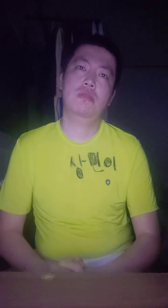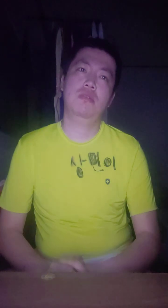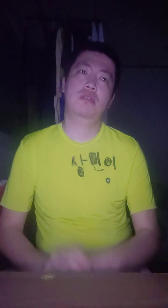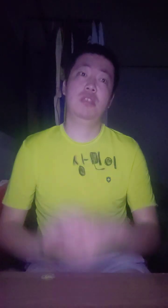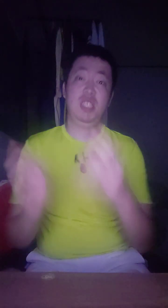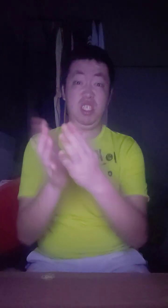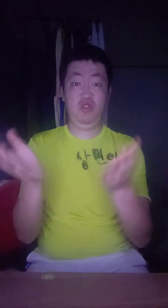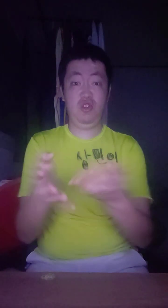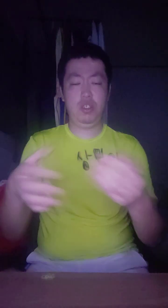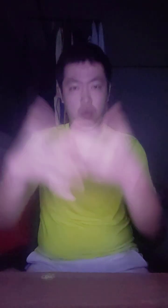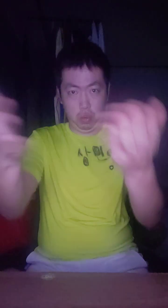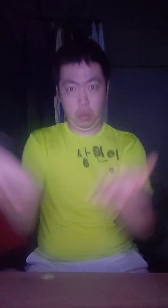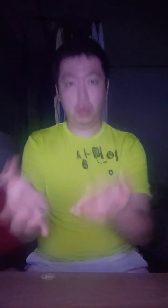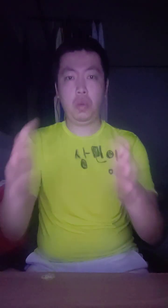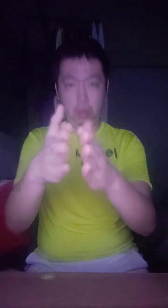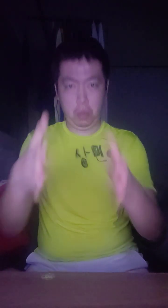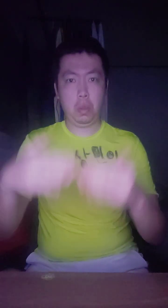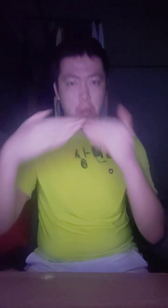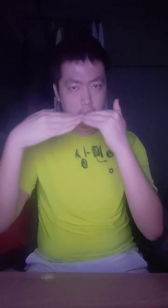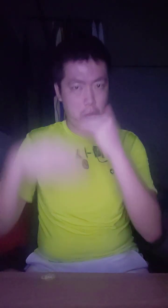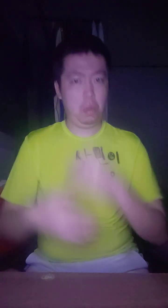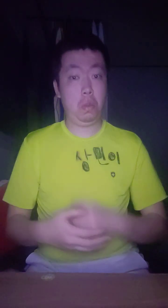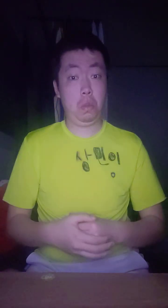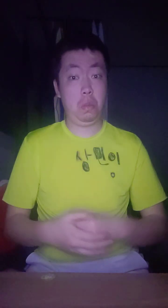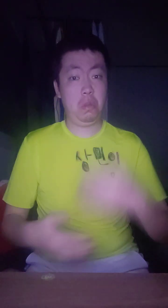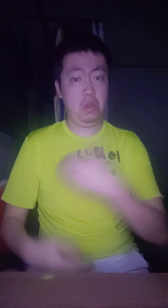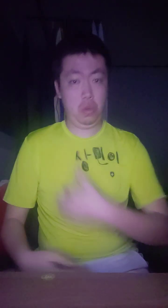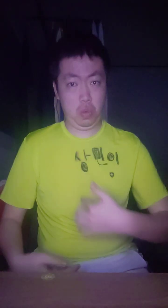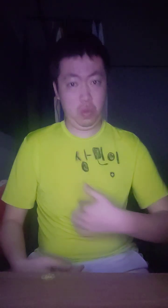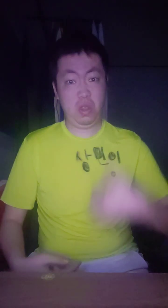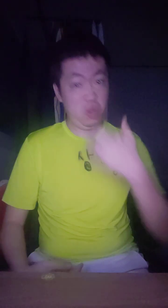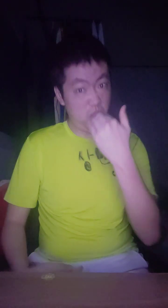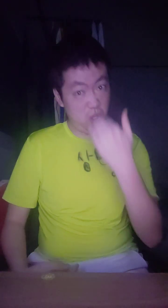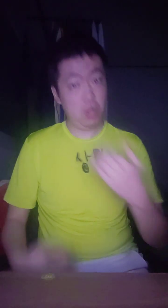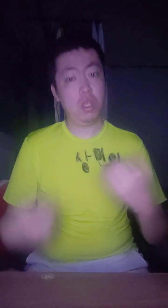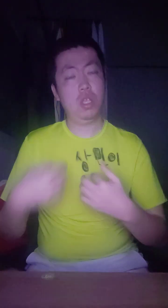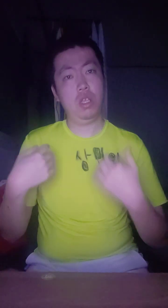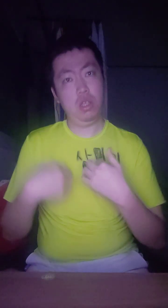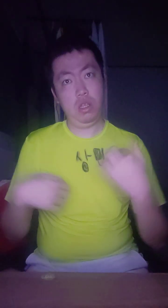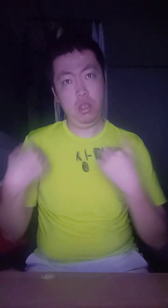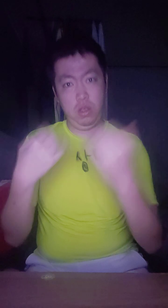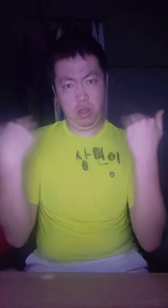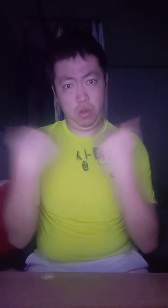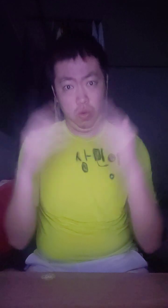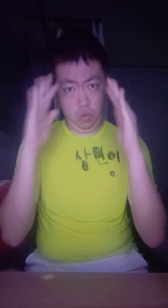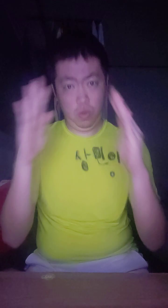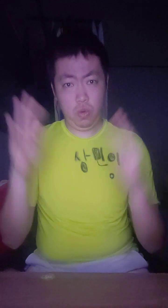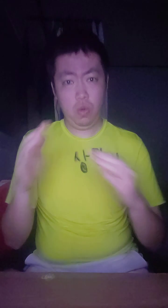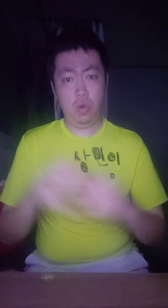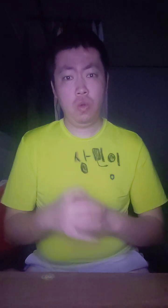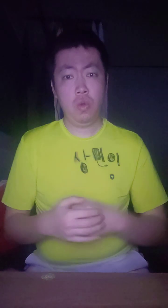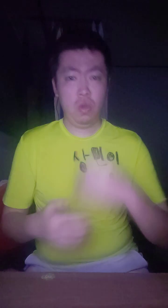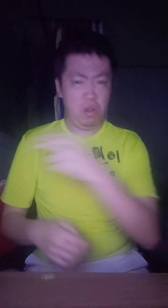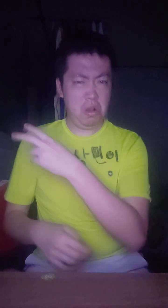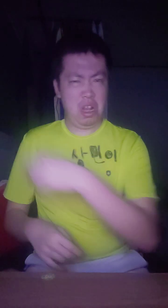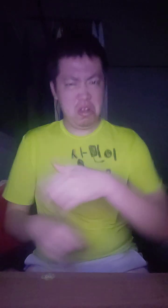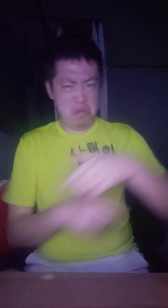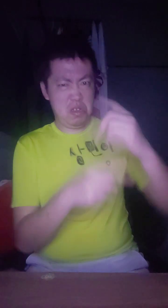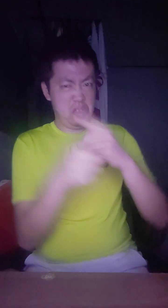제주 시내 한 건널목입니다. 노란 옷을 입은 남성이 건널목 중간에 멈춰서더니 길을 건너던 할머니를